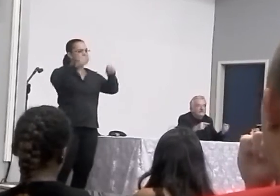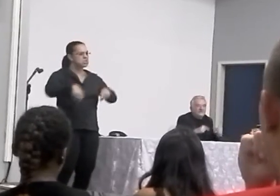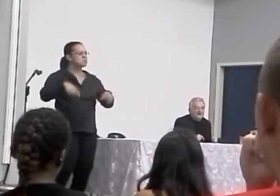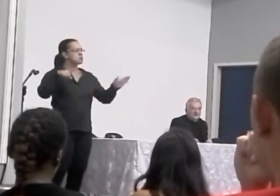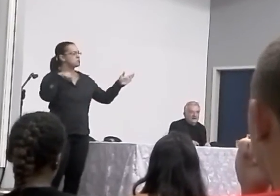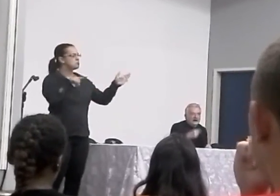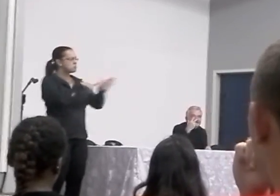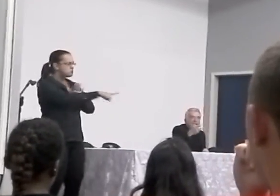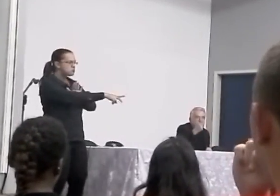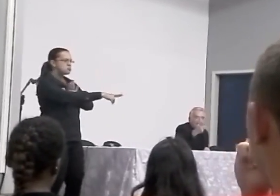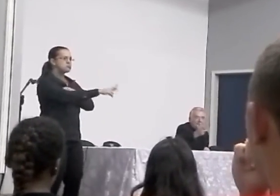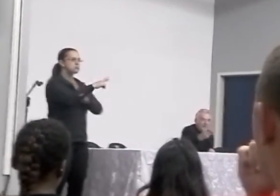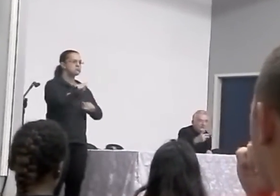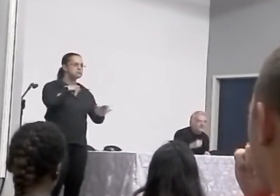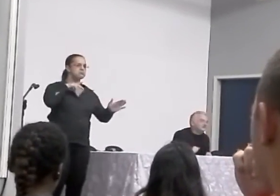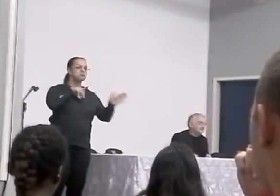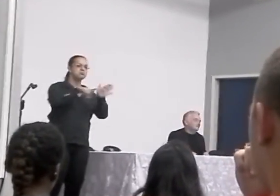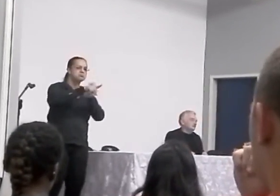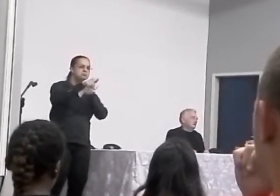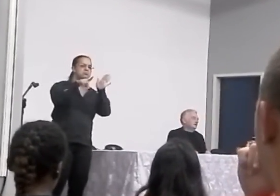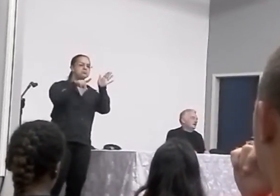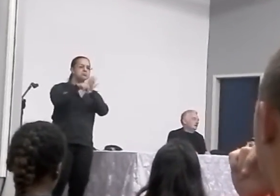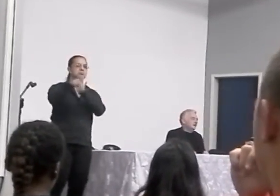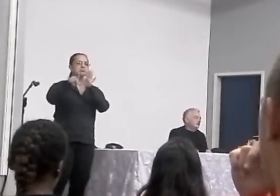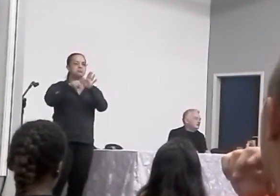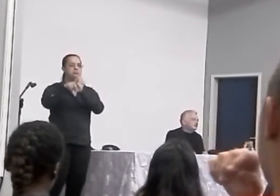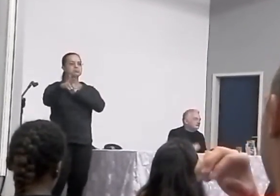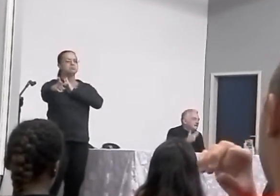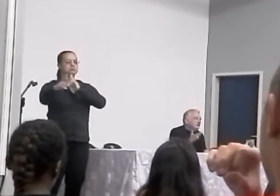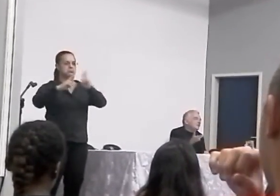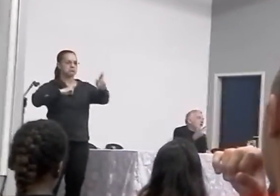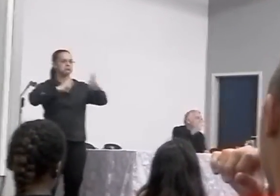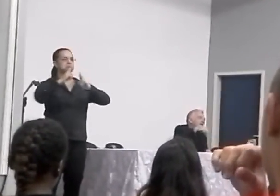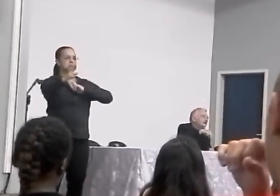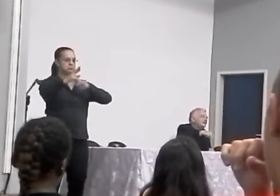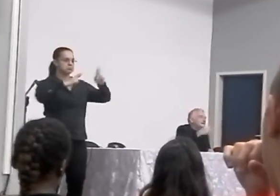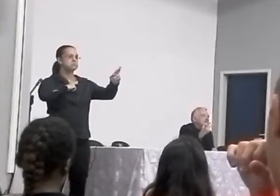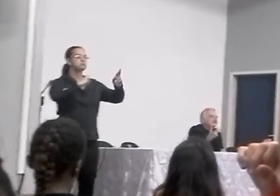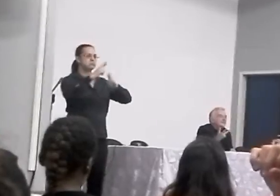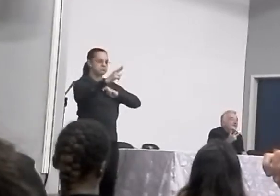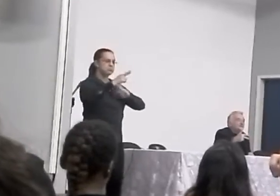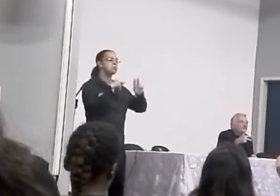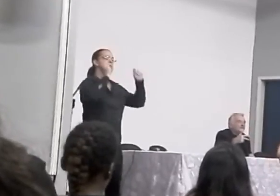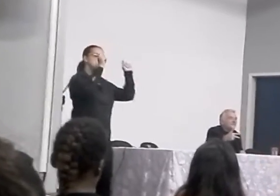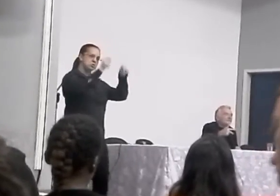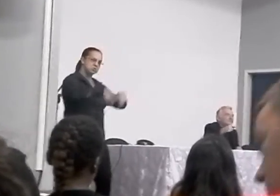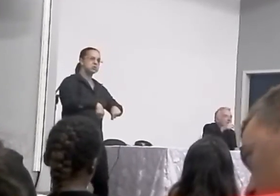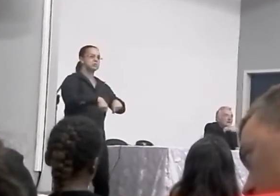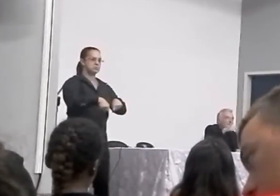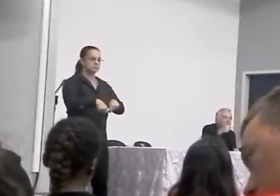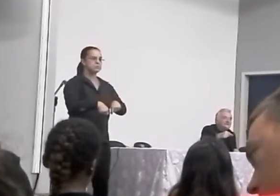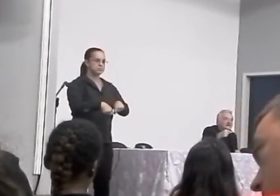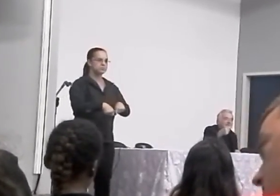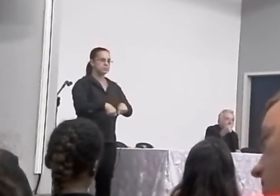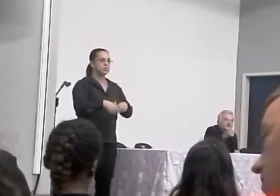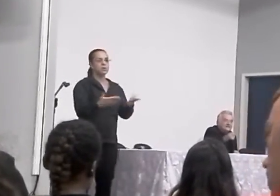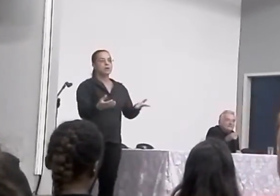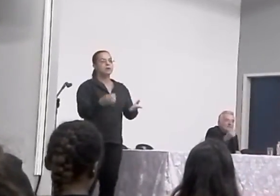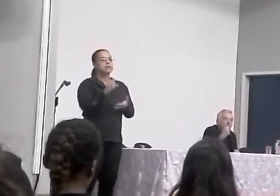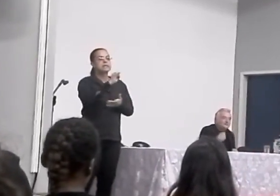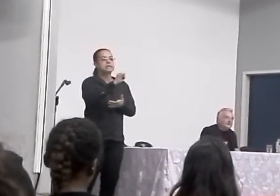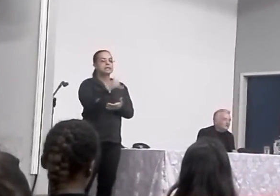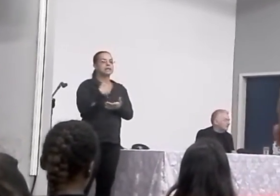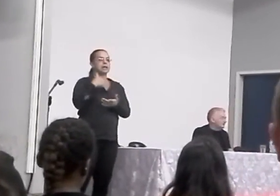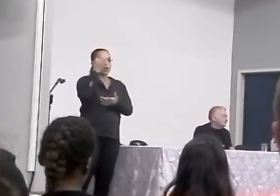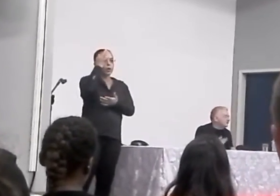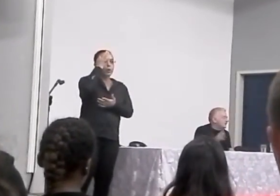e desenvolvida. Até aquela pergunta, né, se o Heidegger teria sido um filósofo tão importante por ser